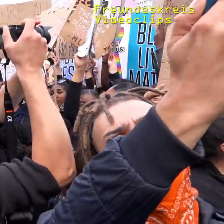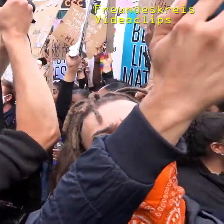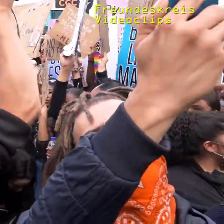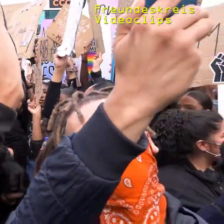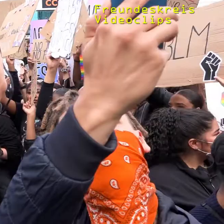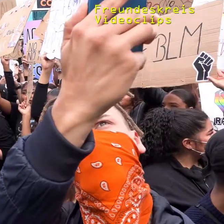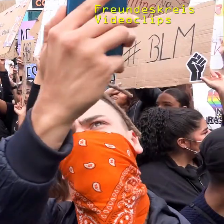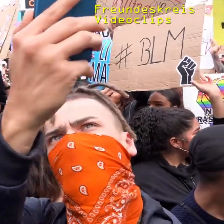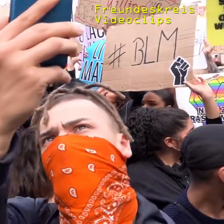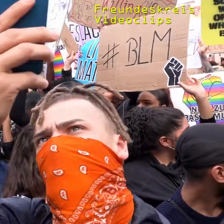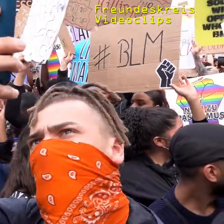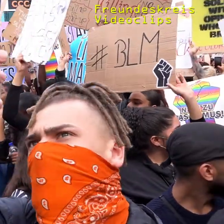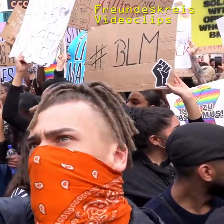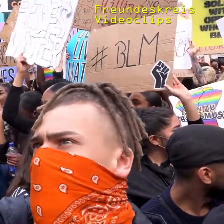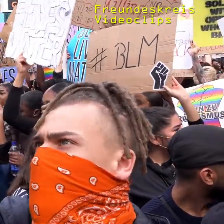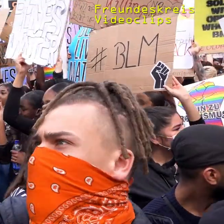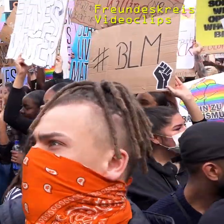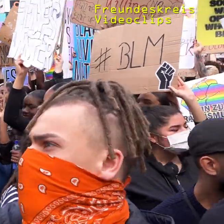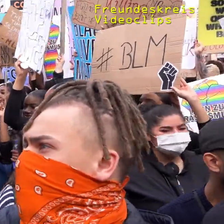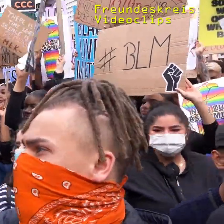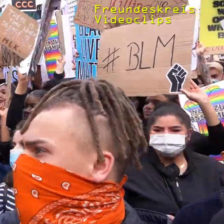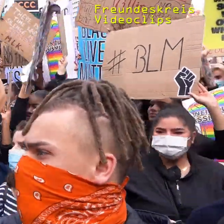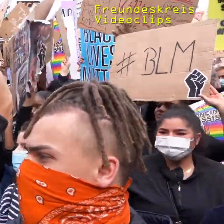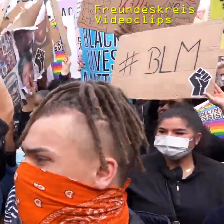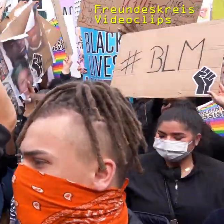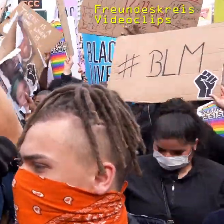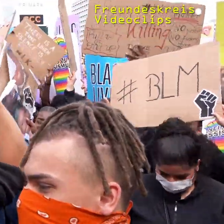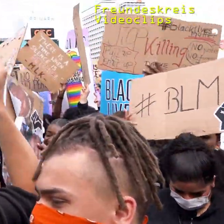Krass. Okay, ich leg da mal los, ja.